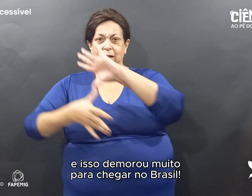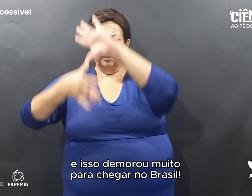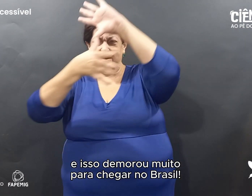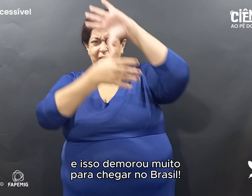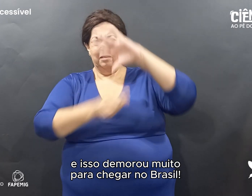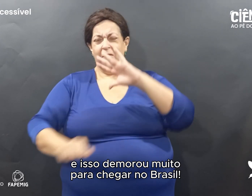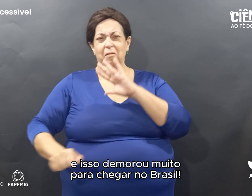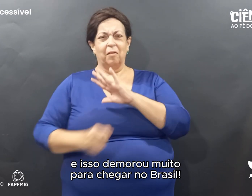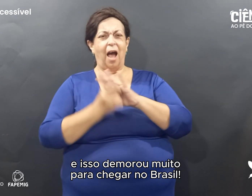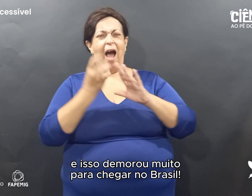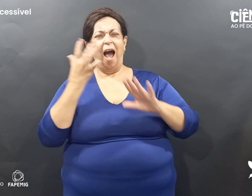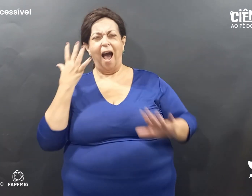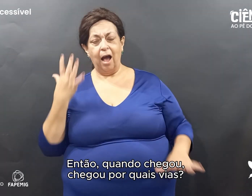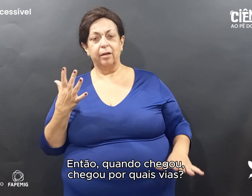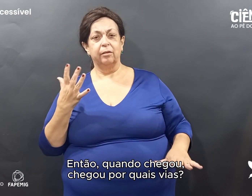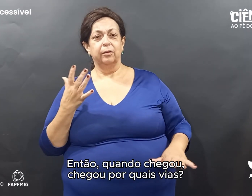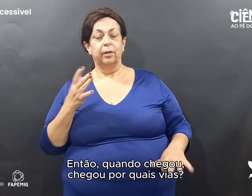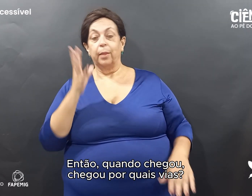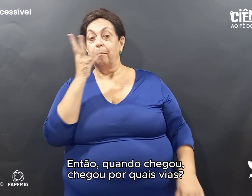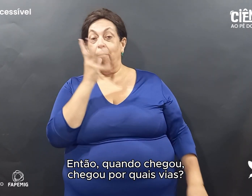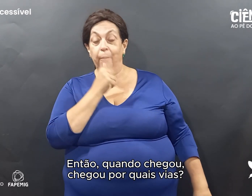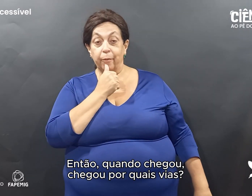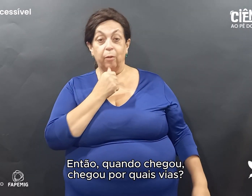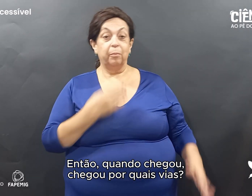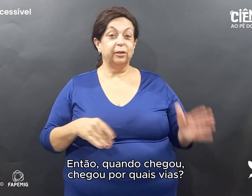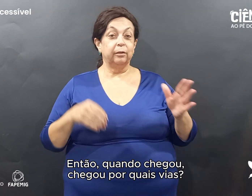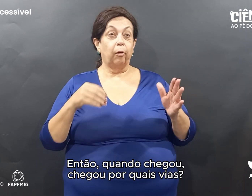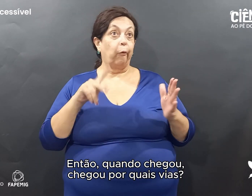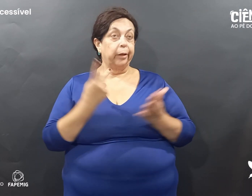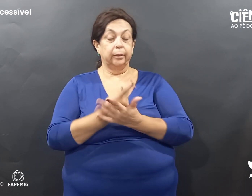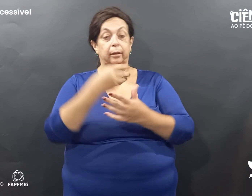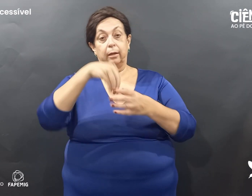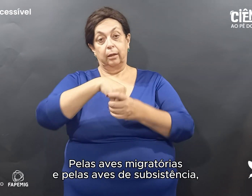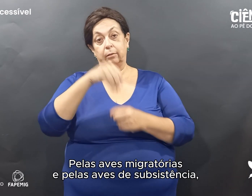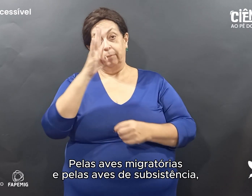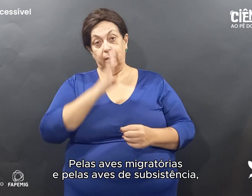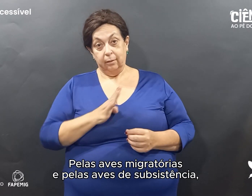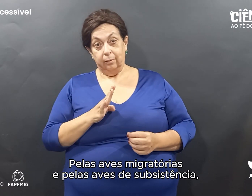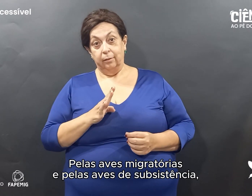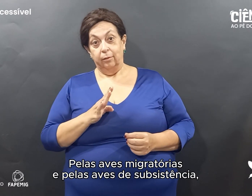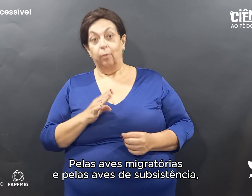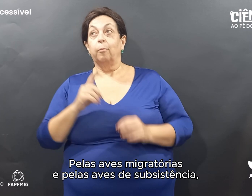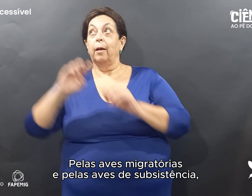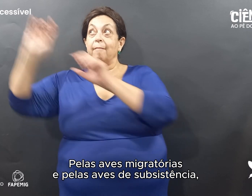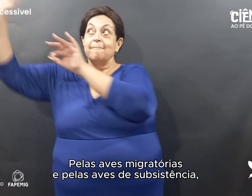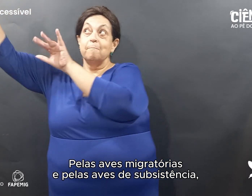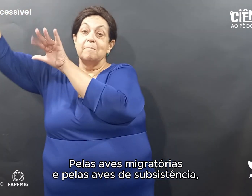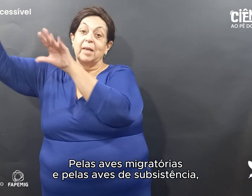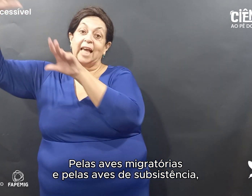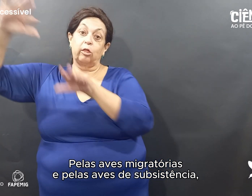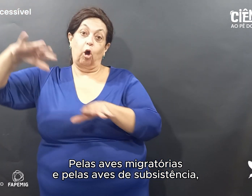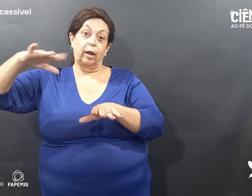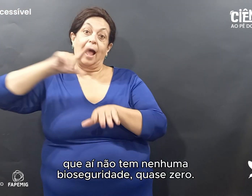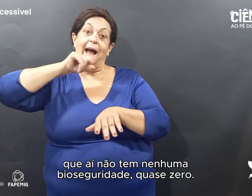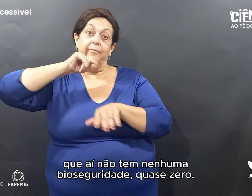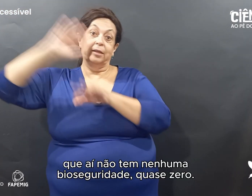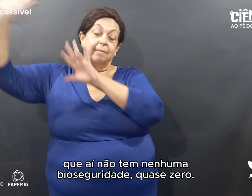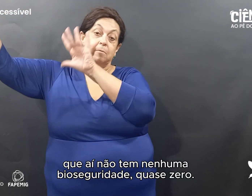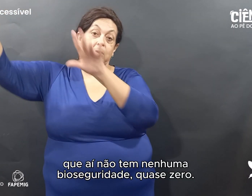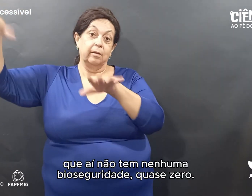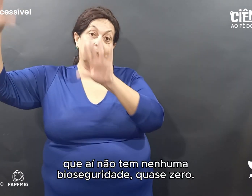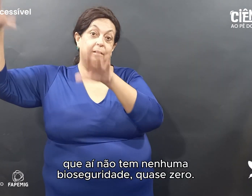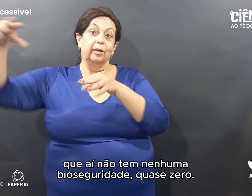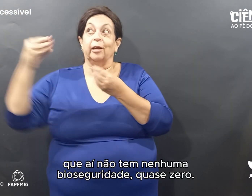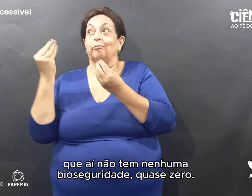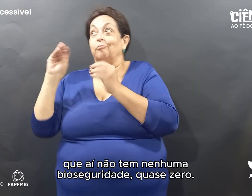demorou muito para chegar no Brasil. Então, quando chegou, chegou por quais vias, né? Pelas aves migratórias e pelas aves de subsistência, que aí não tem